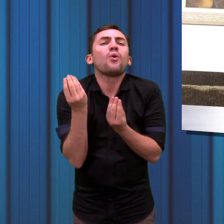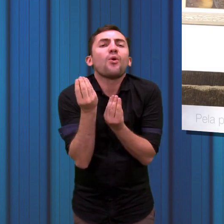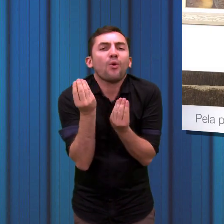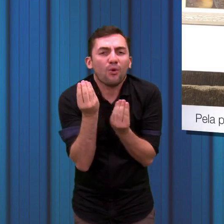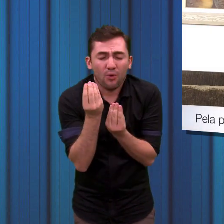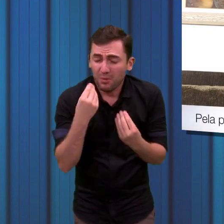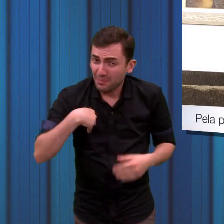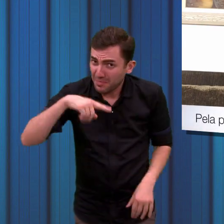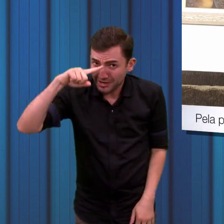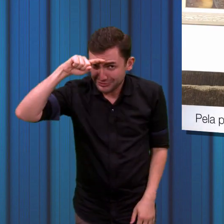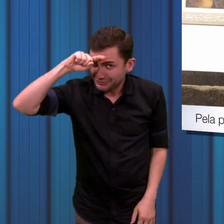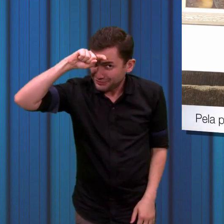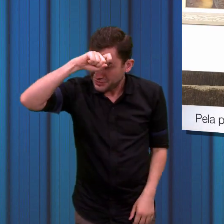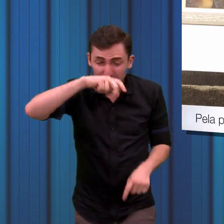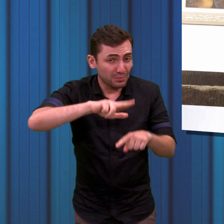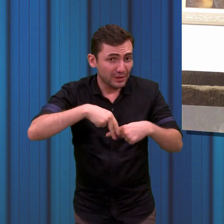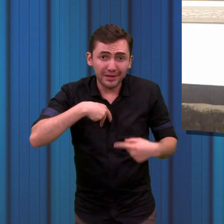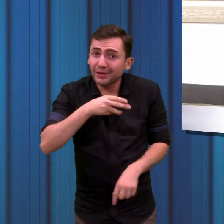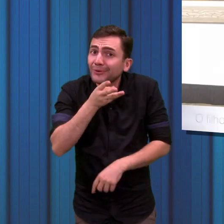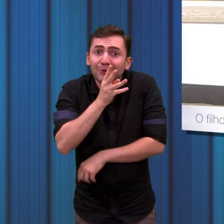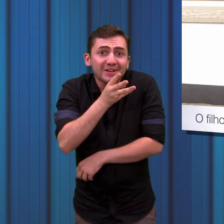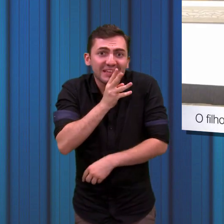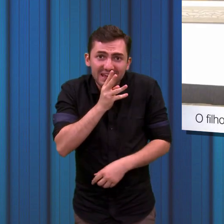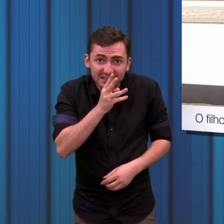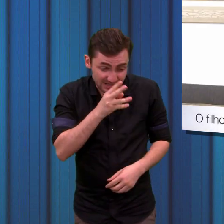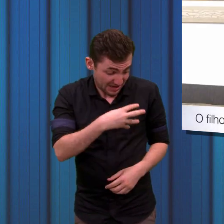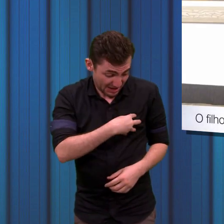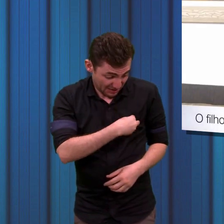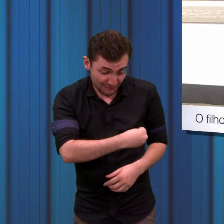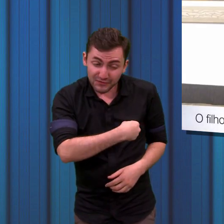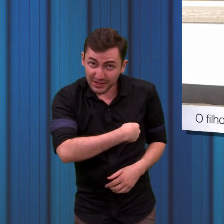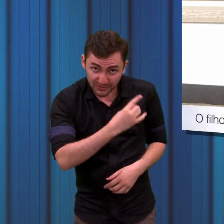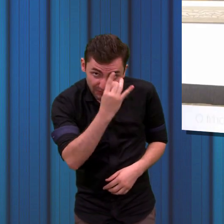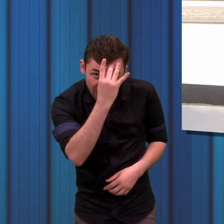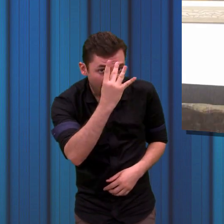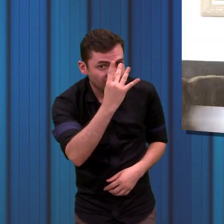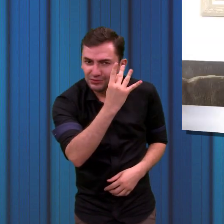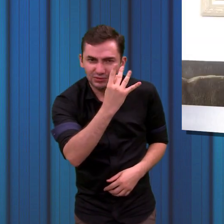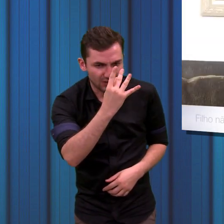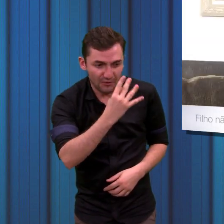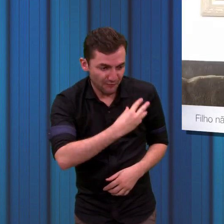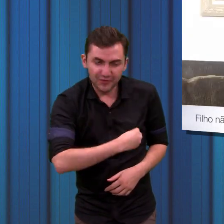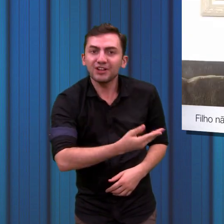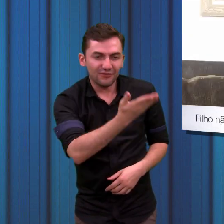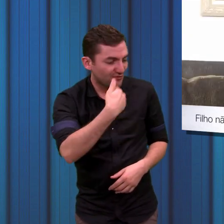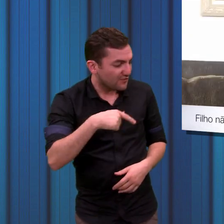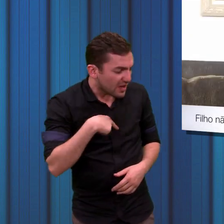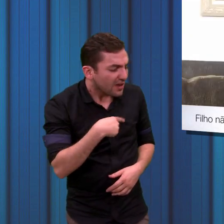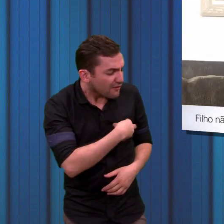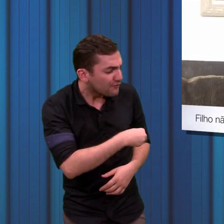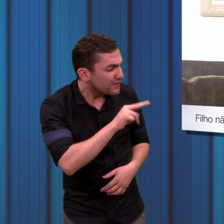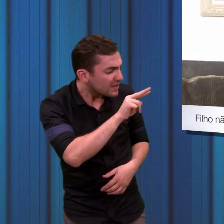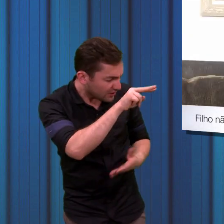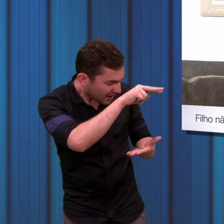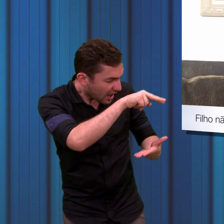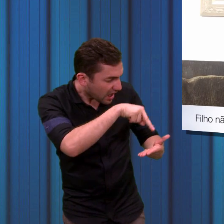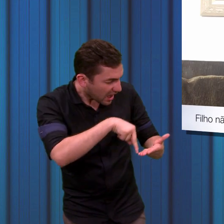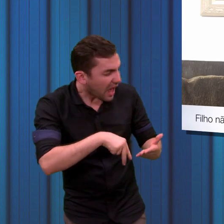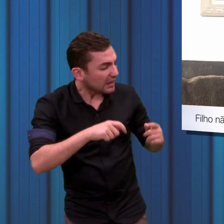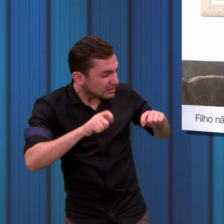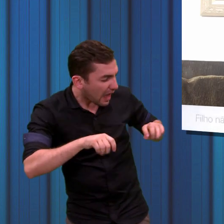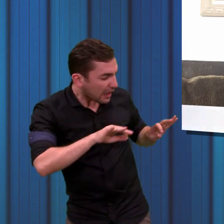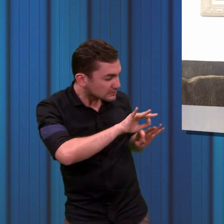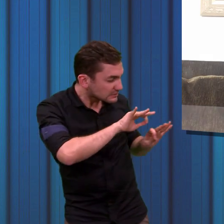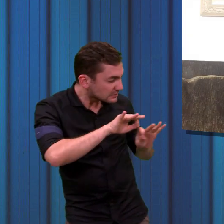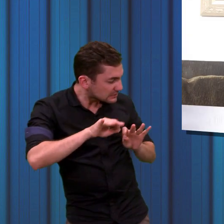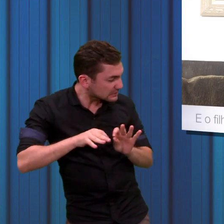difícil, pela própria falta de conhecimento. O filho por si só já não é uma coisa fácil. O filho não vem com bula, o filho não vem com manual